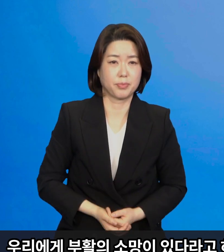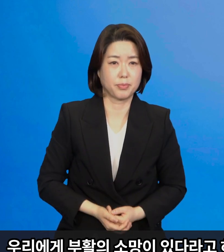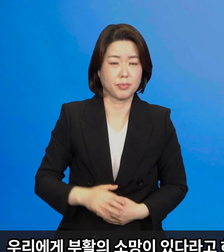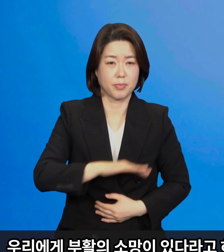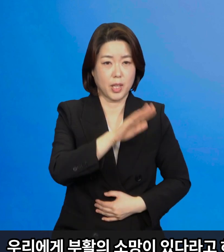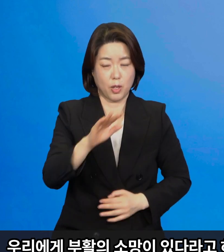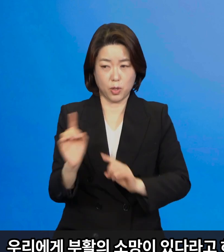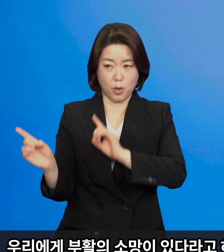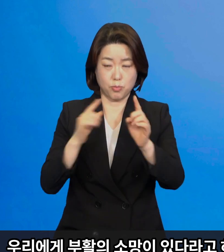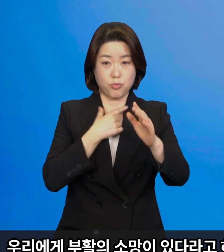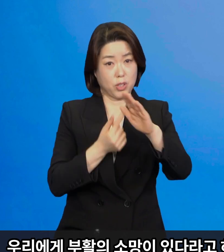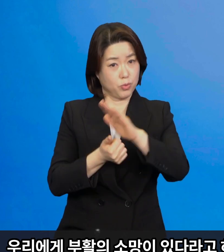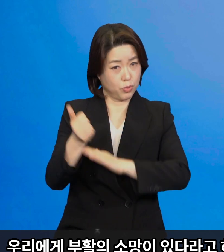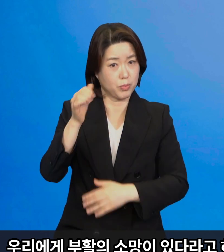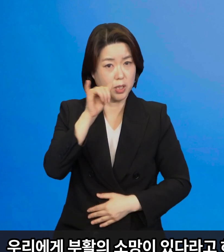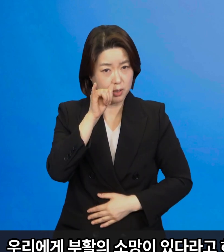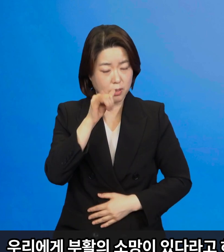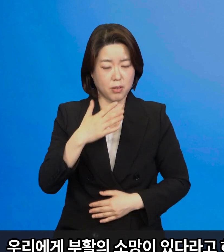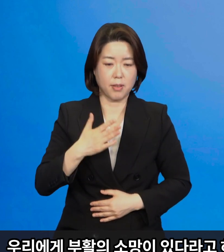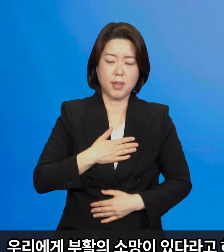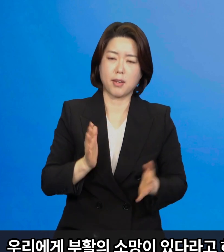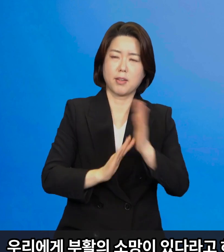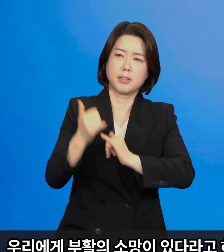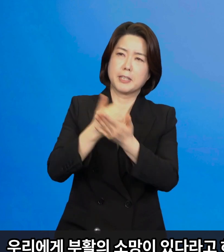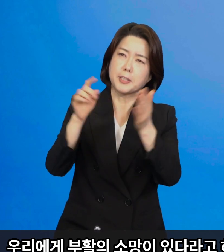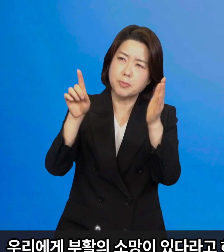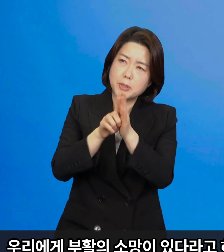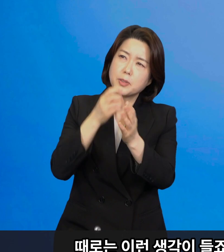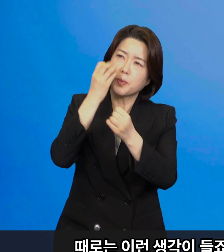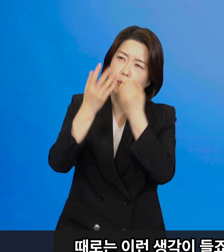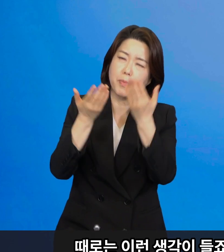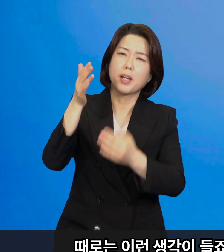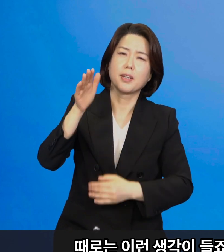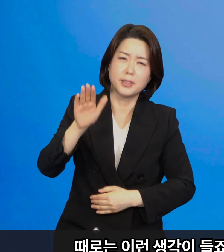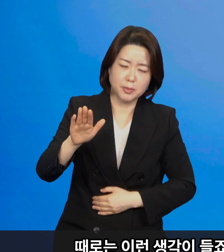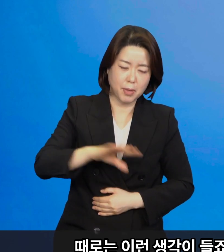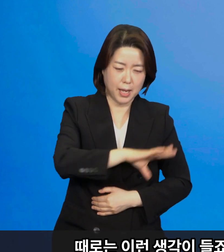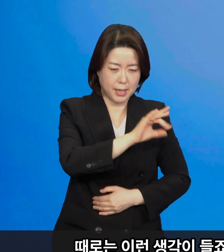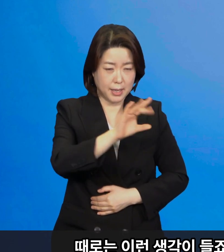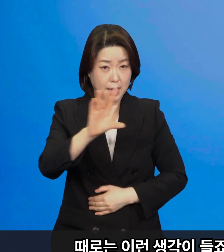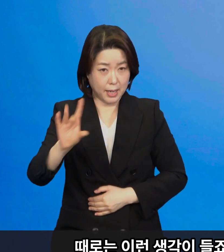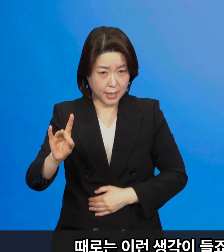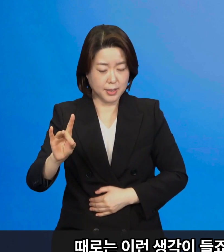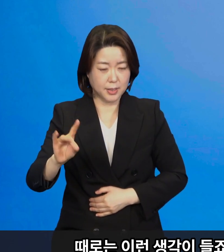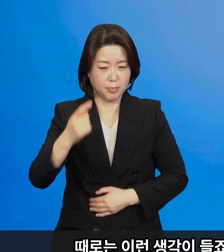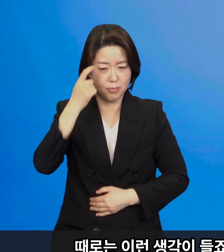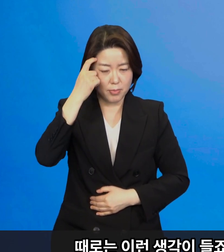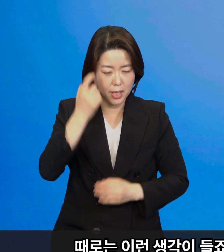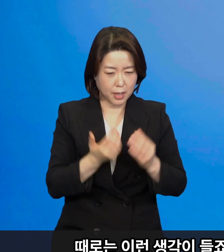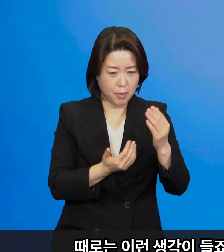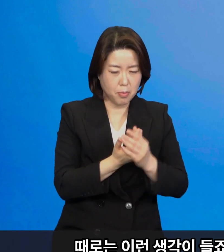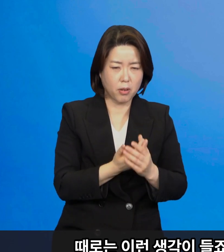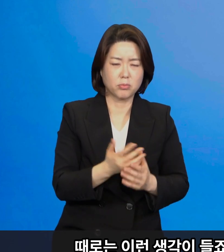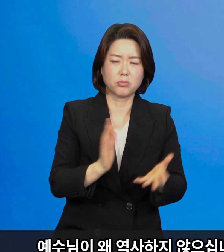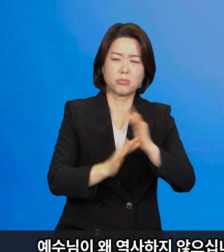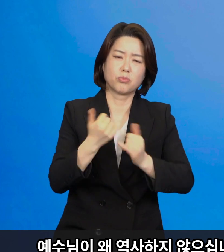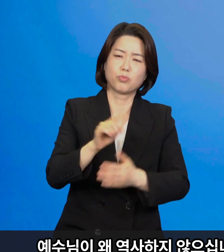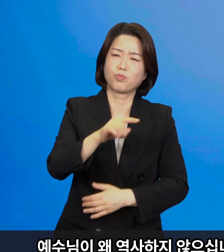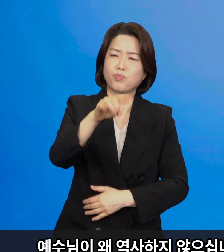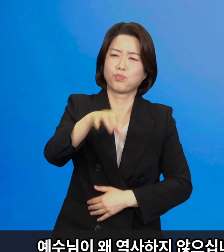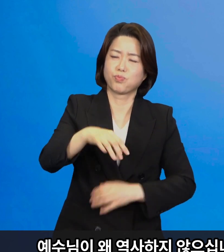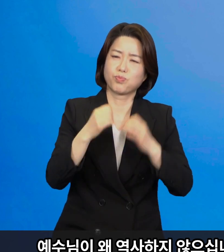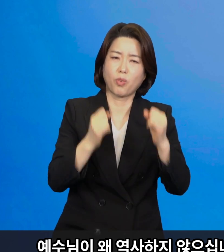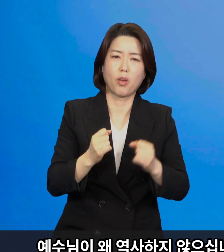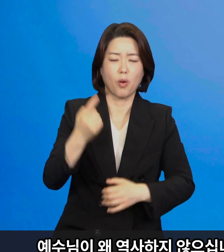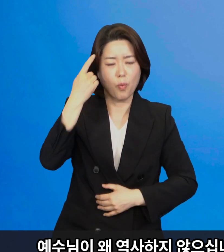부활의 소망이 있다라고 하고 내가 예수님 믿습니다 라고 하지만 때로는 이런 생각이 들죠. 예수님이 어디에 계십니까? 예수님